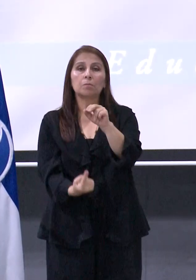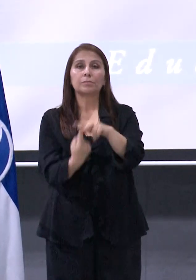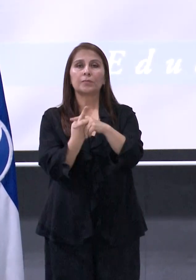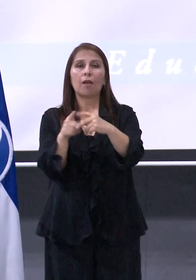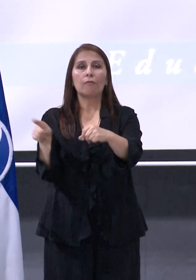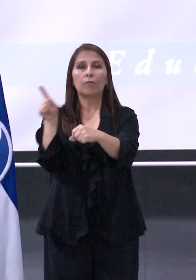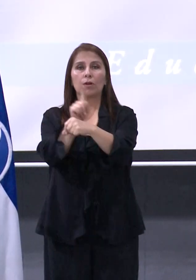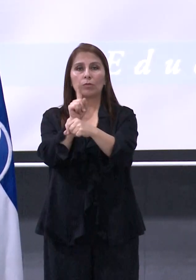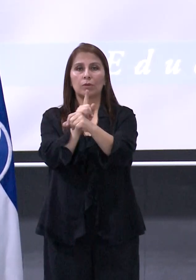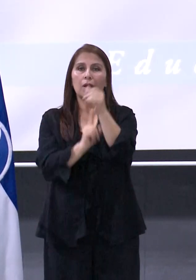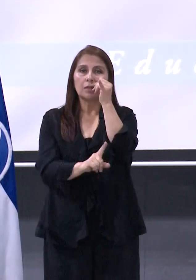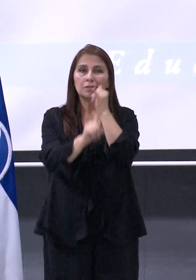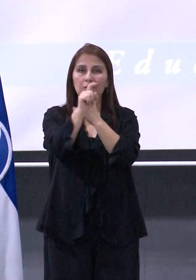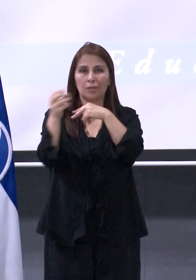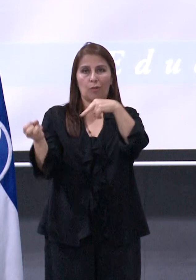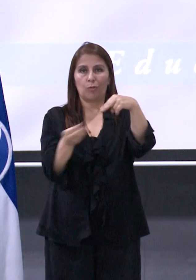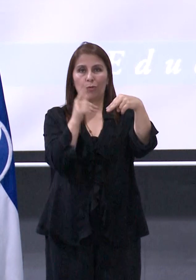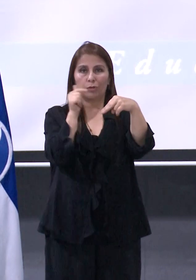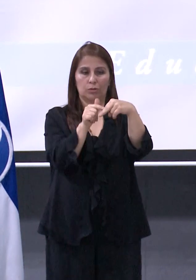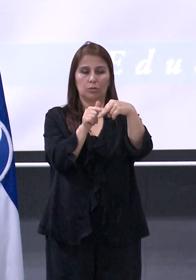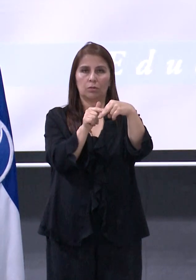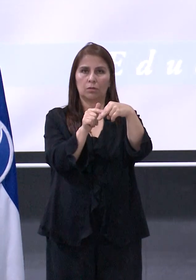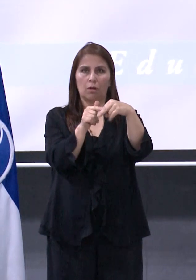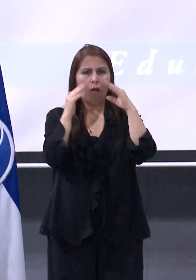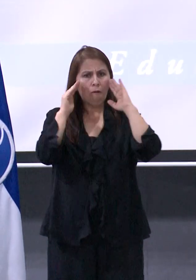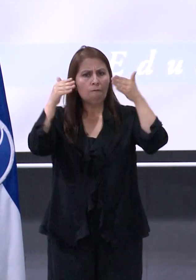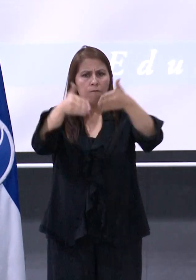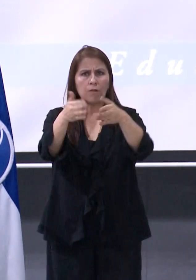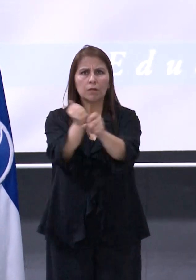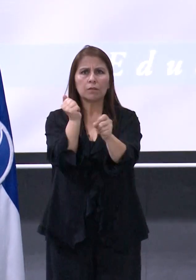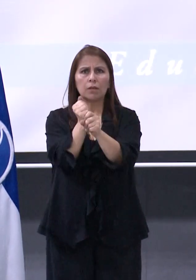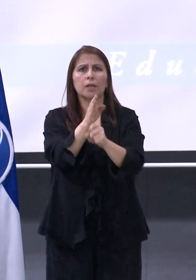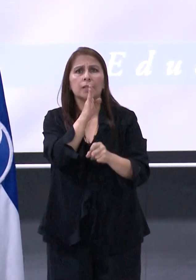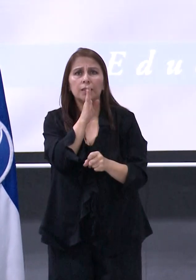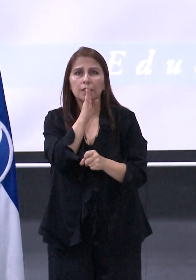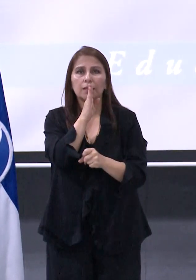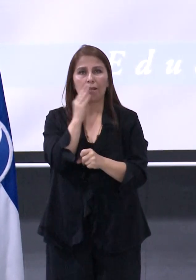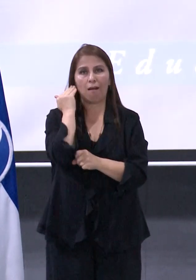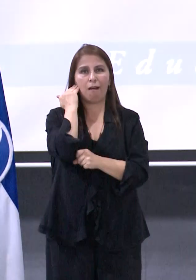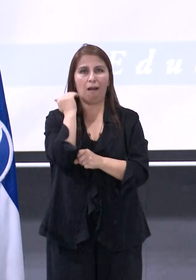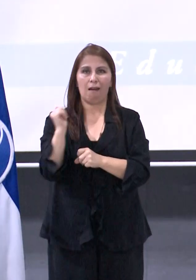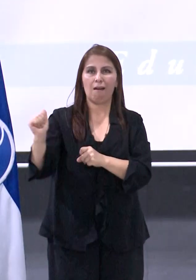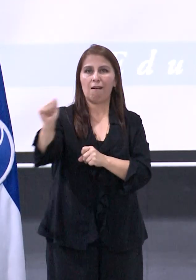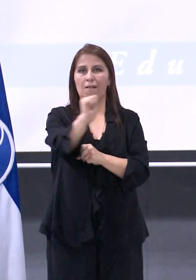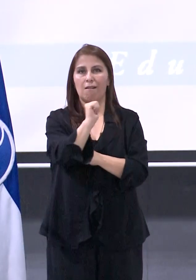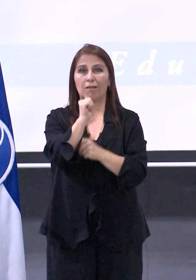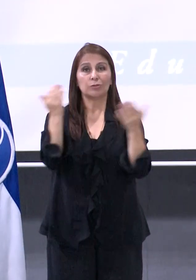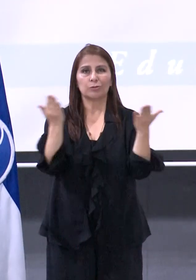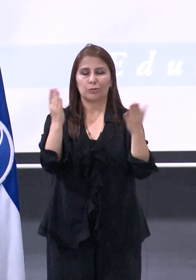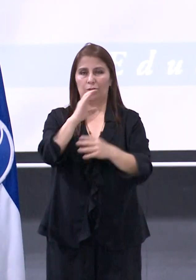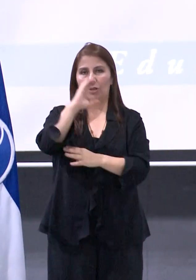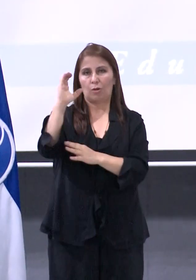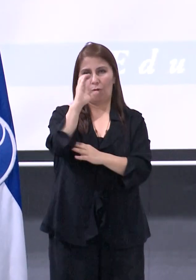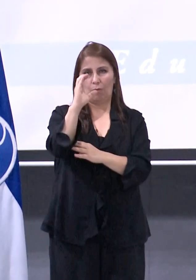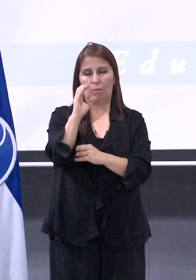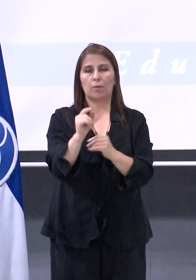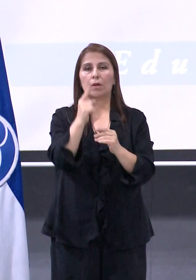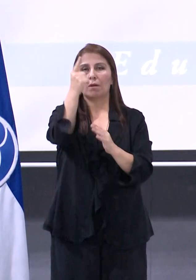facultades de ciencias de la educación para mujeres en colombia en en